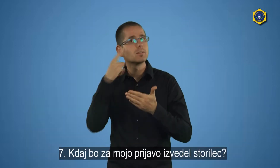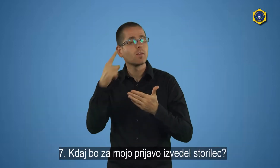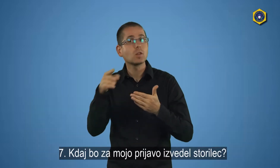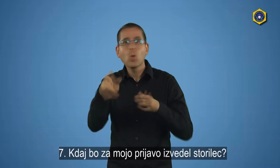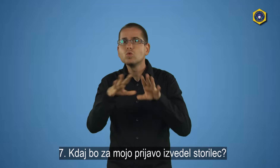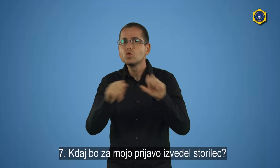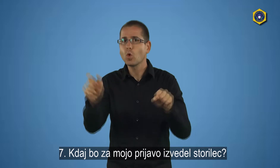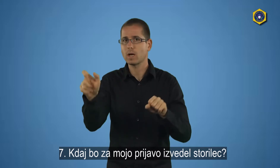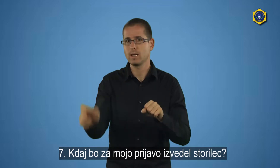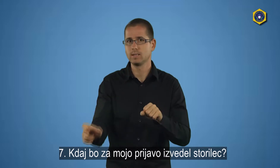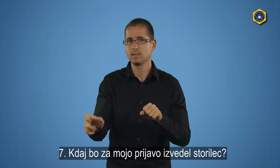storilec?